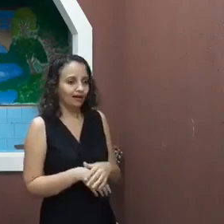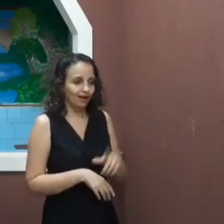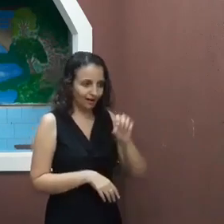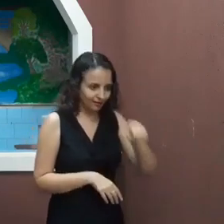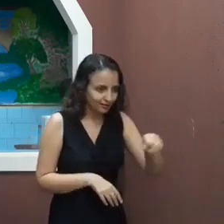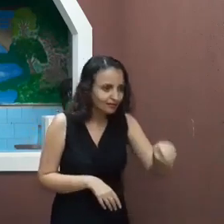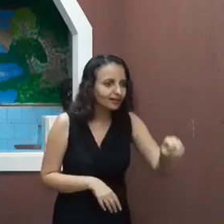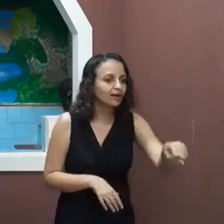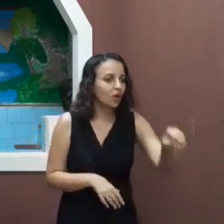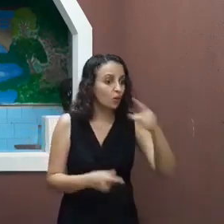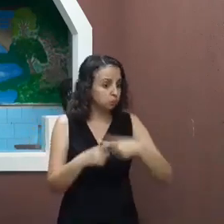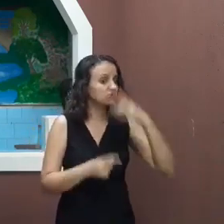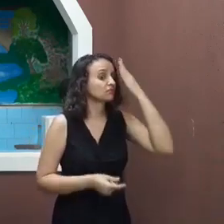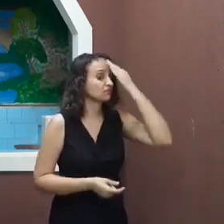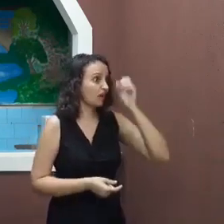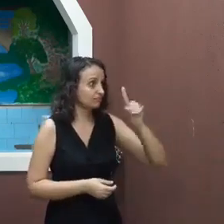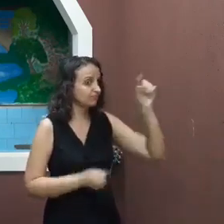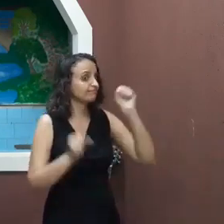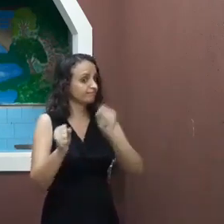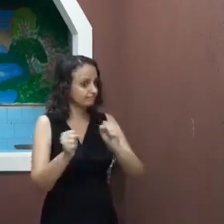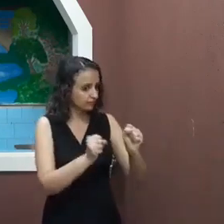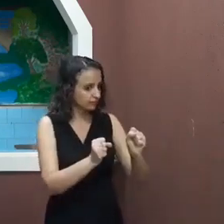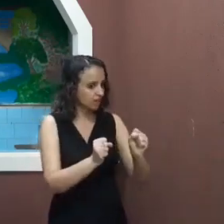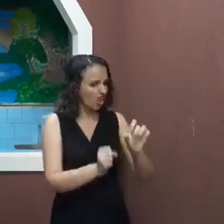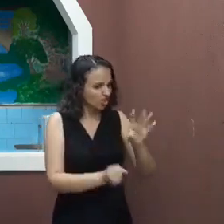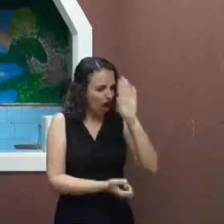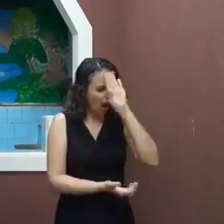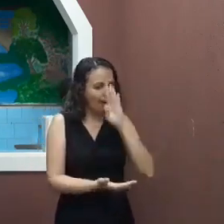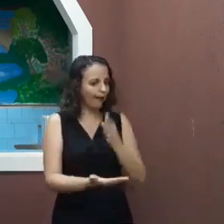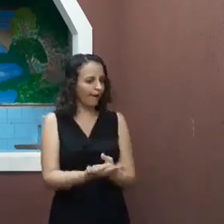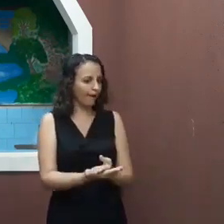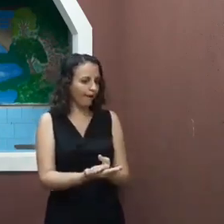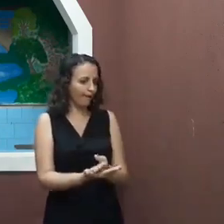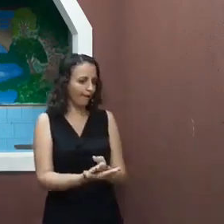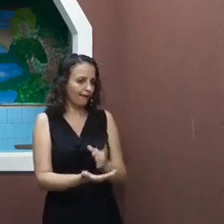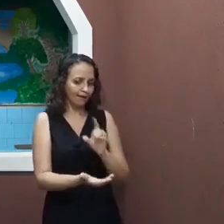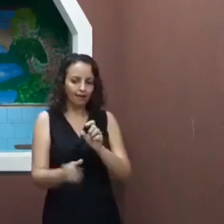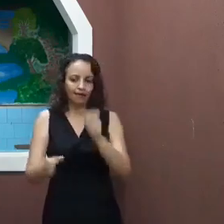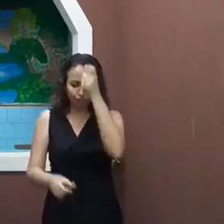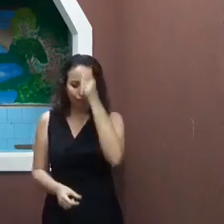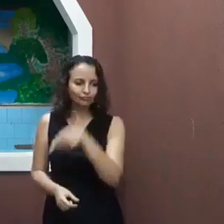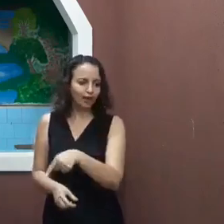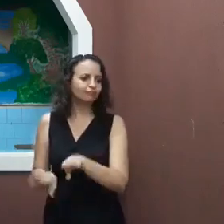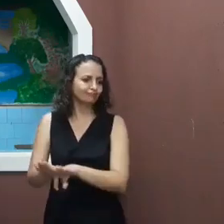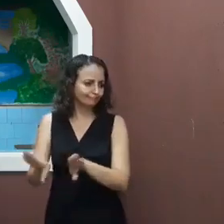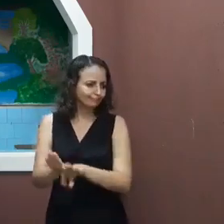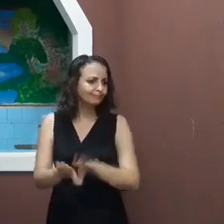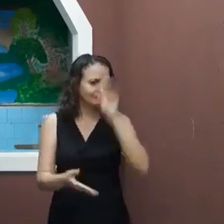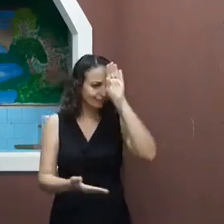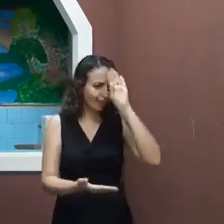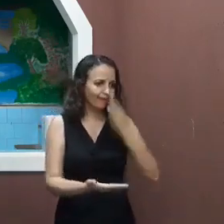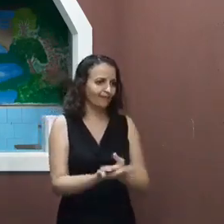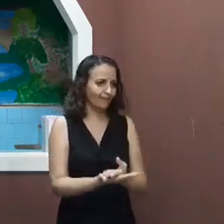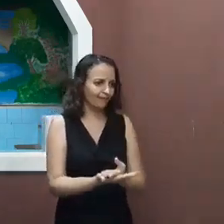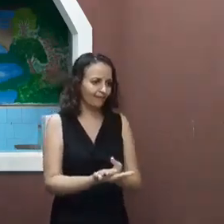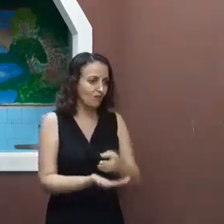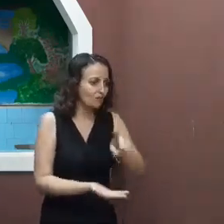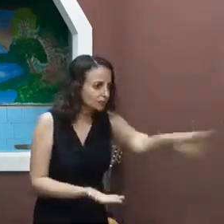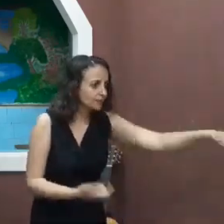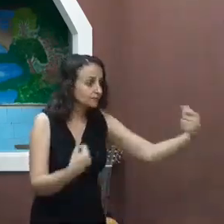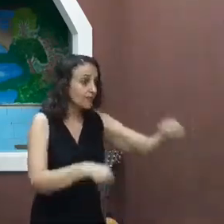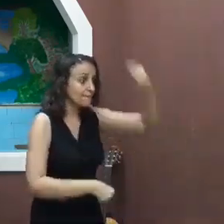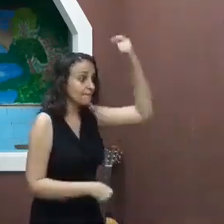É importante crer, mas não basta só crer. Porque os demônios fazem isso. Os demônios não são filhos de Deus. Os demônios não